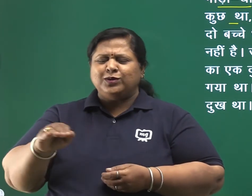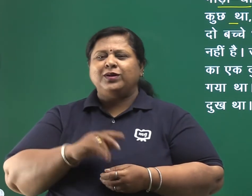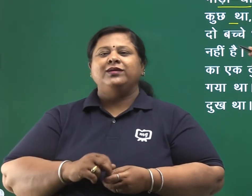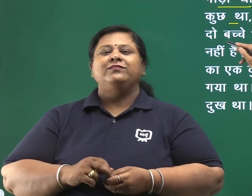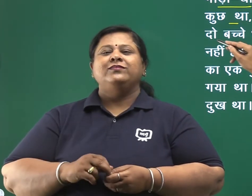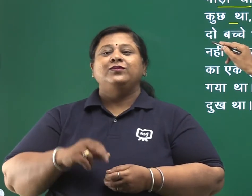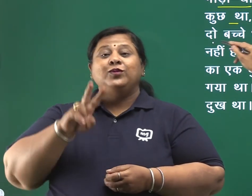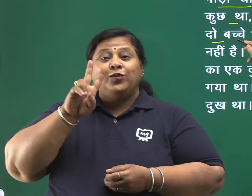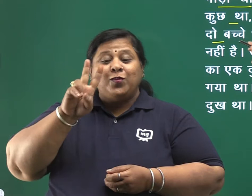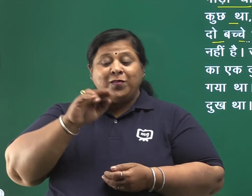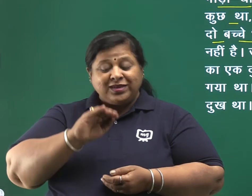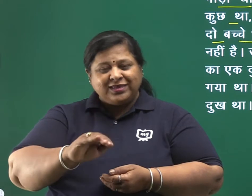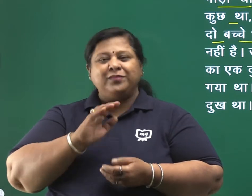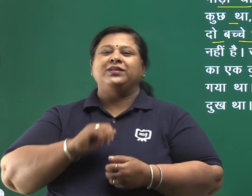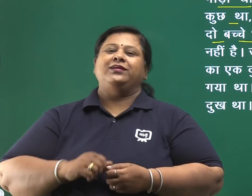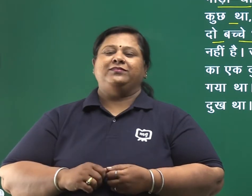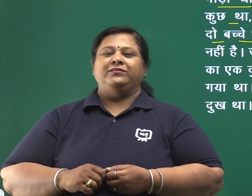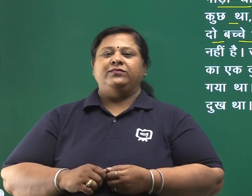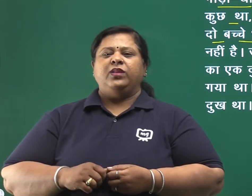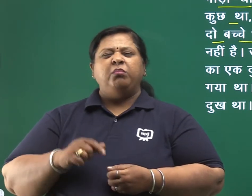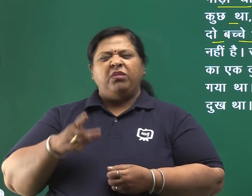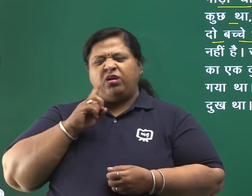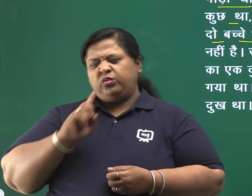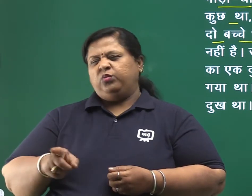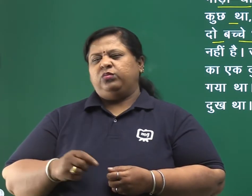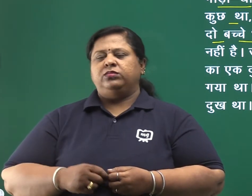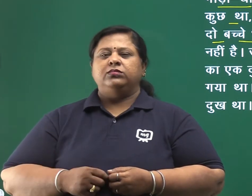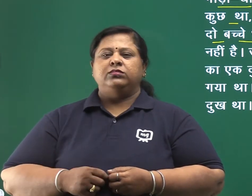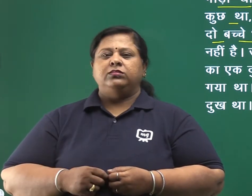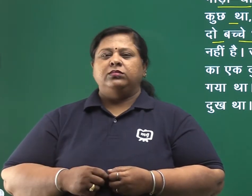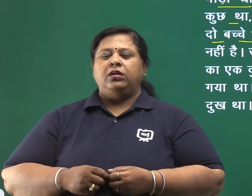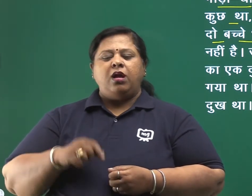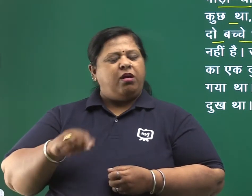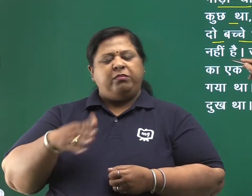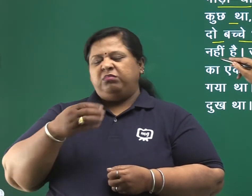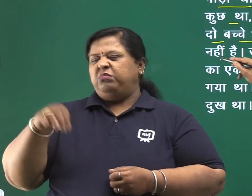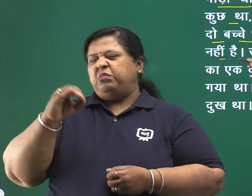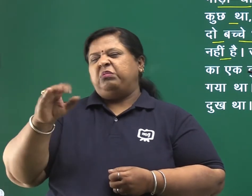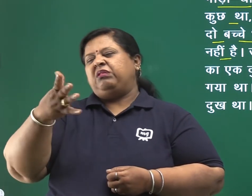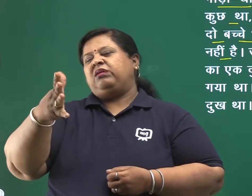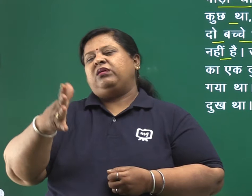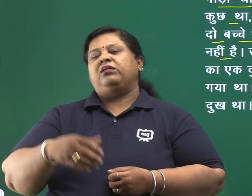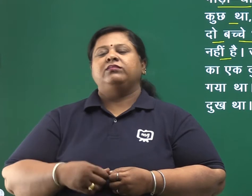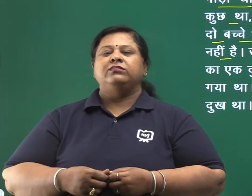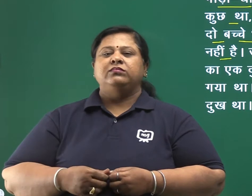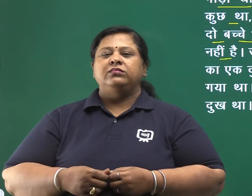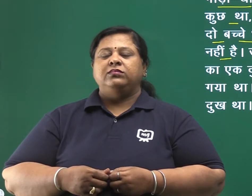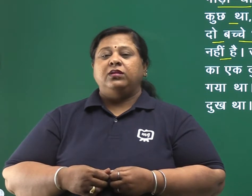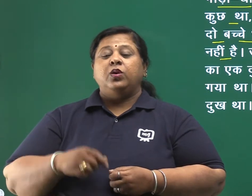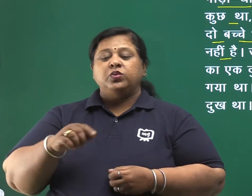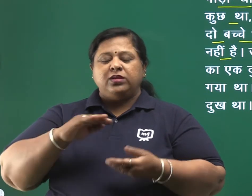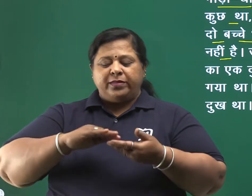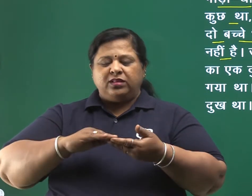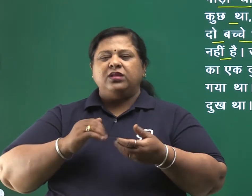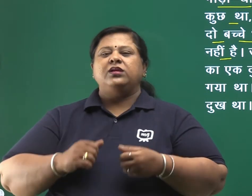छोटे 2 बच्चे भी थे, परंतु अब कोई नहीं है। उसकी